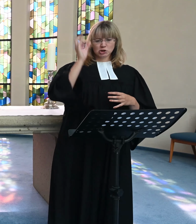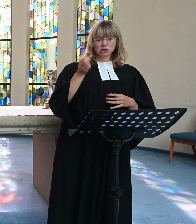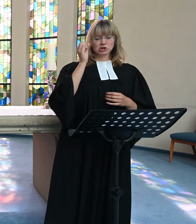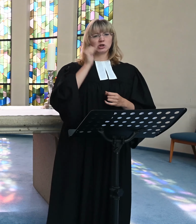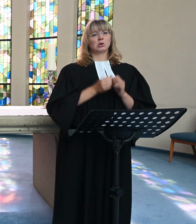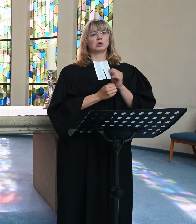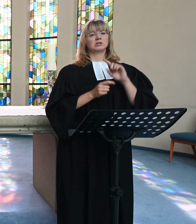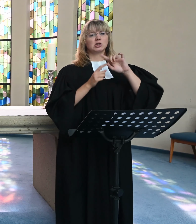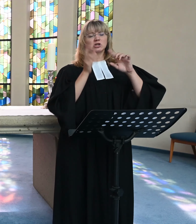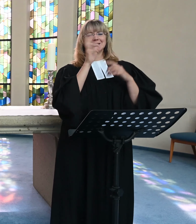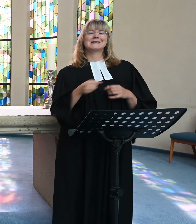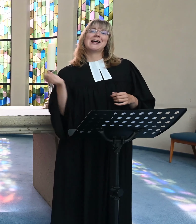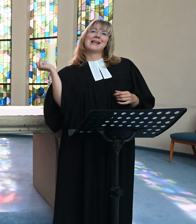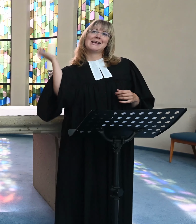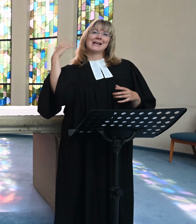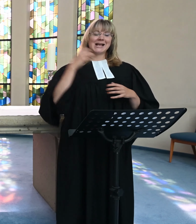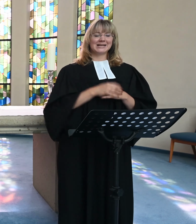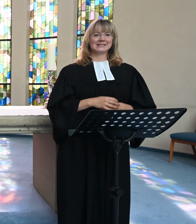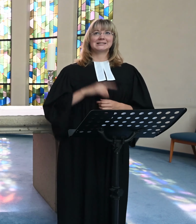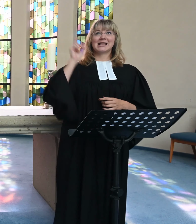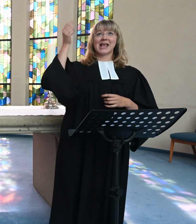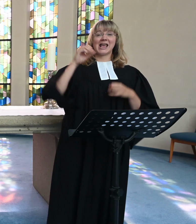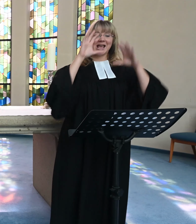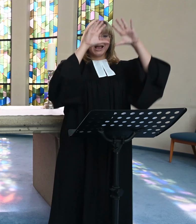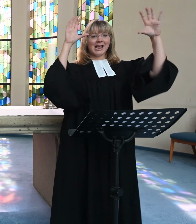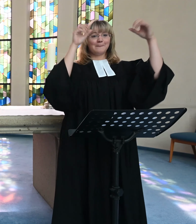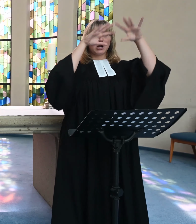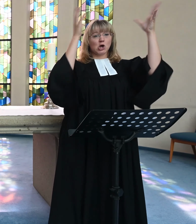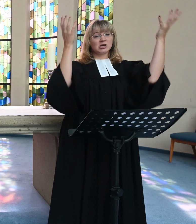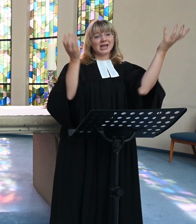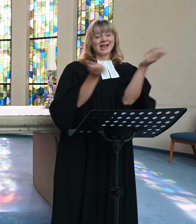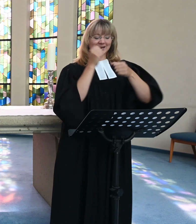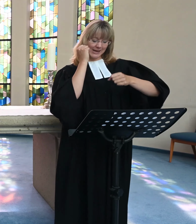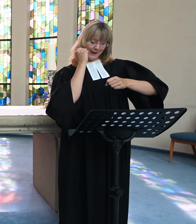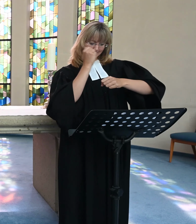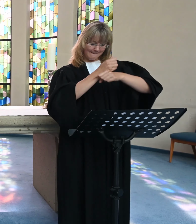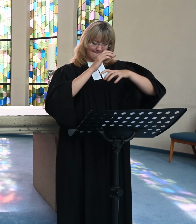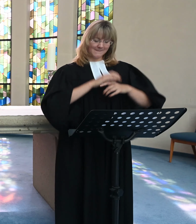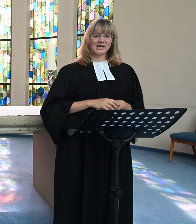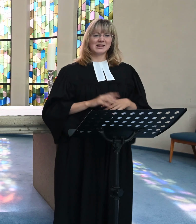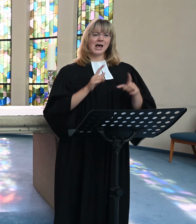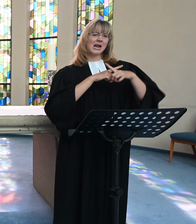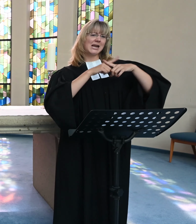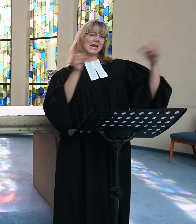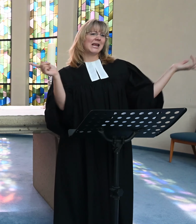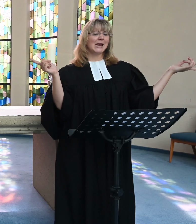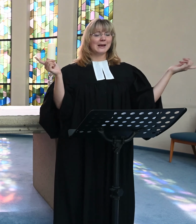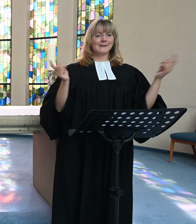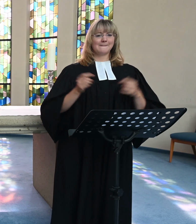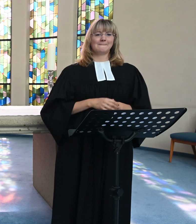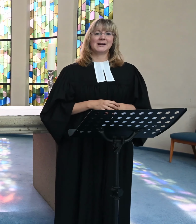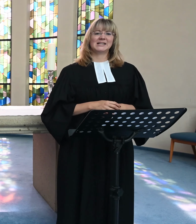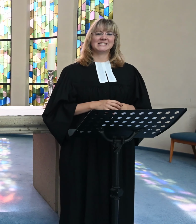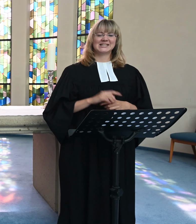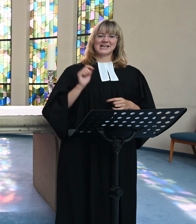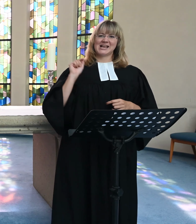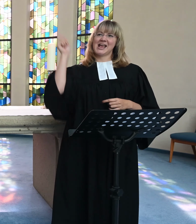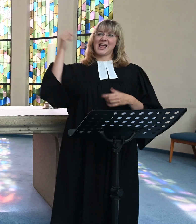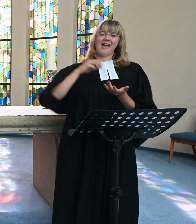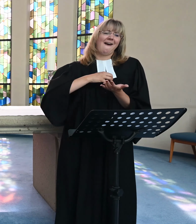Geistes. Himmel und Erde sind in seiner Liebe entstanden und niemals würde er auch nur